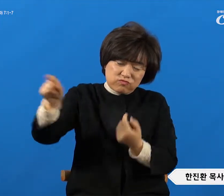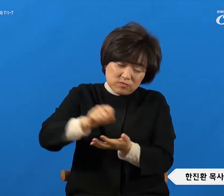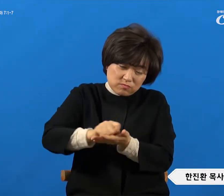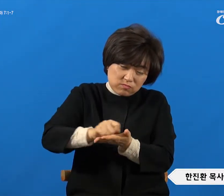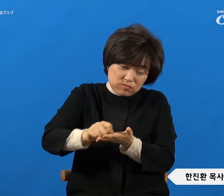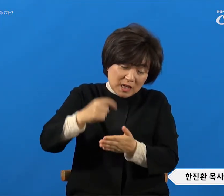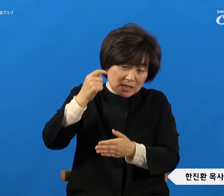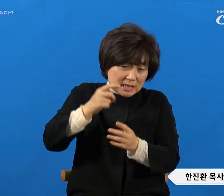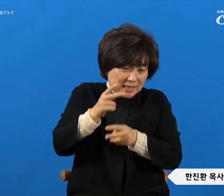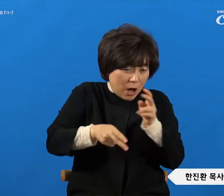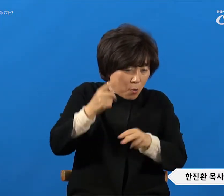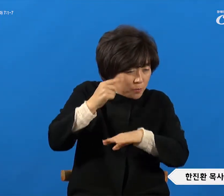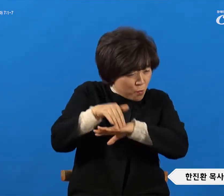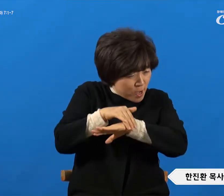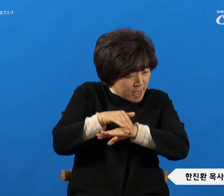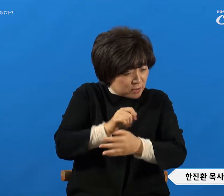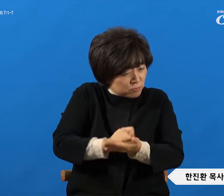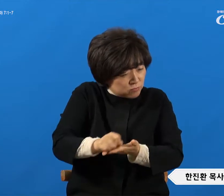너무 두렵습니다.